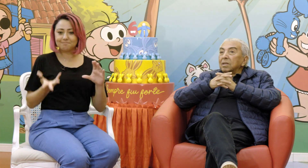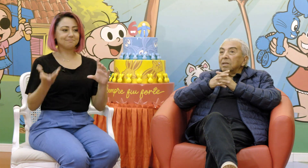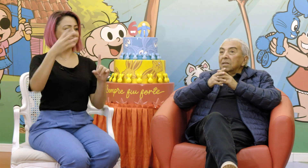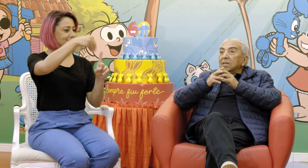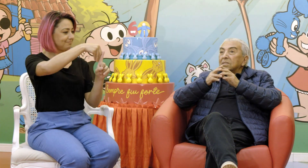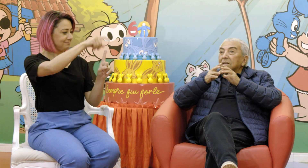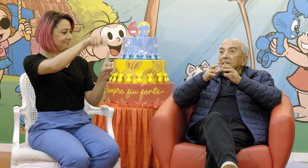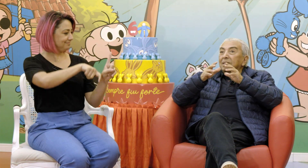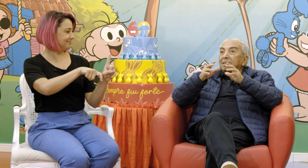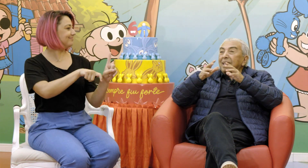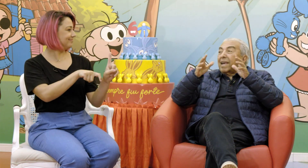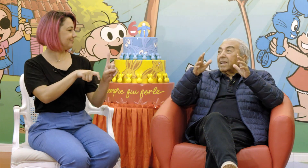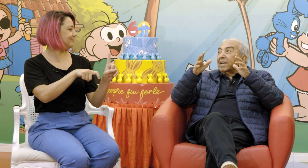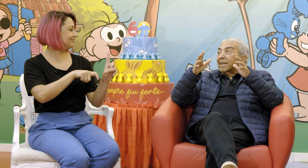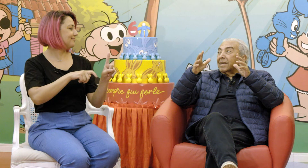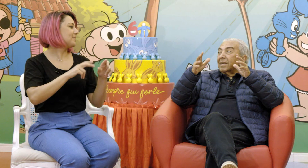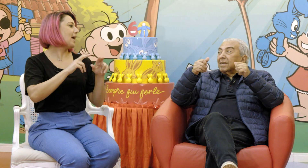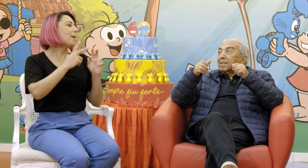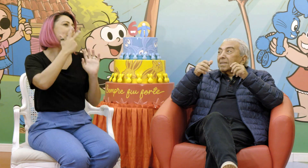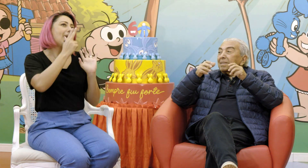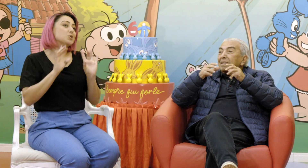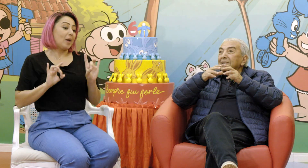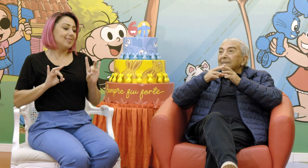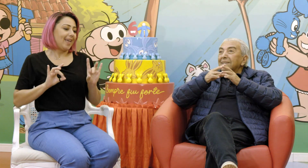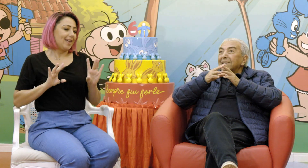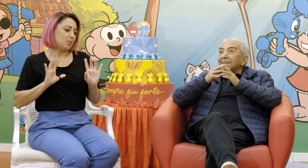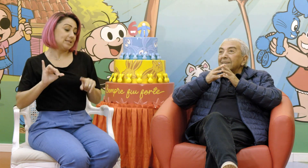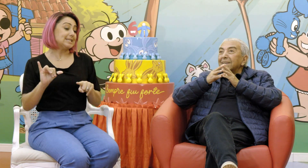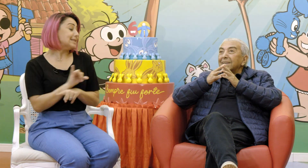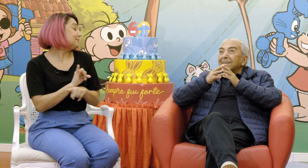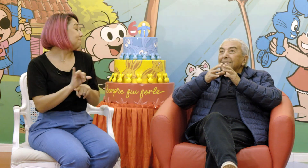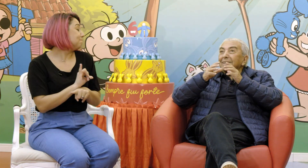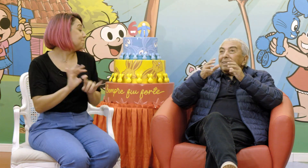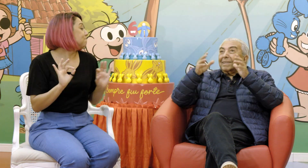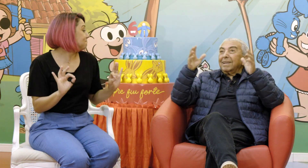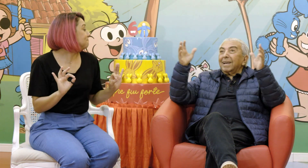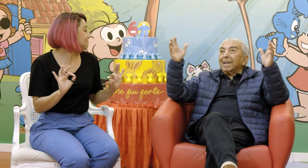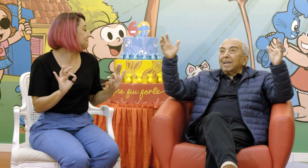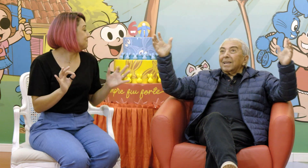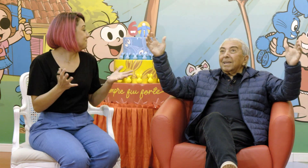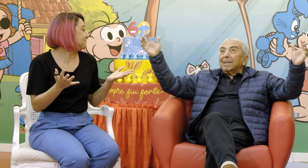muito, essa técnica de,